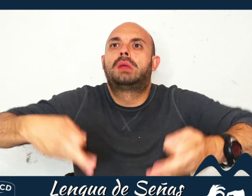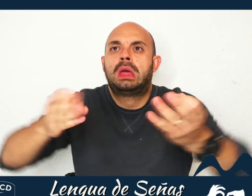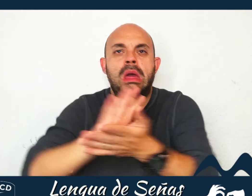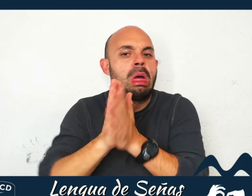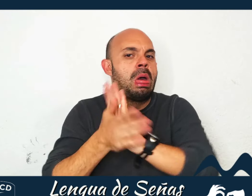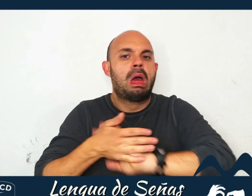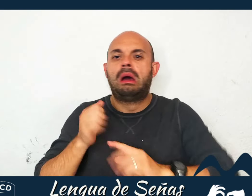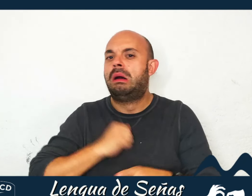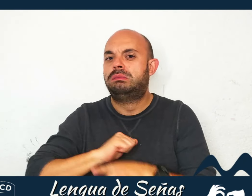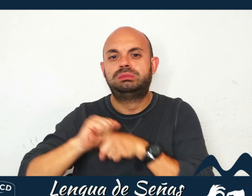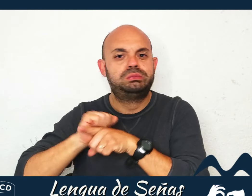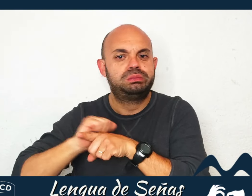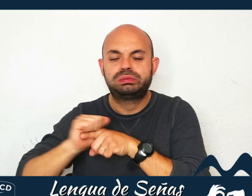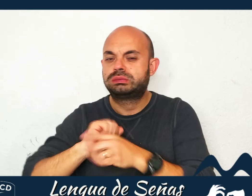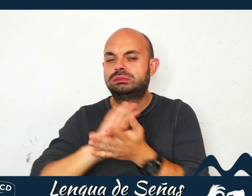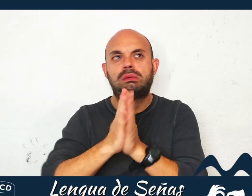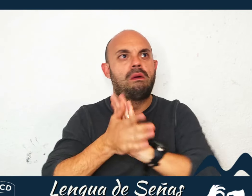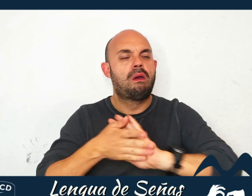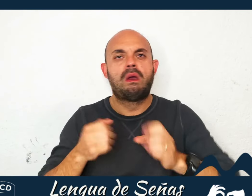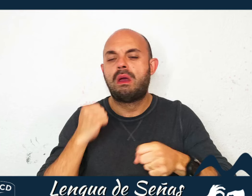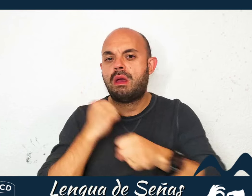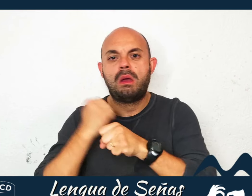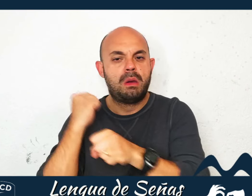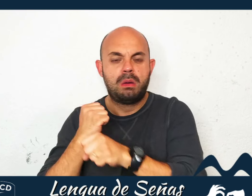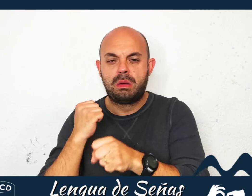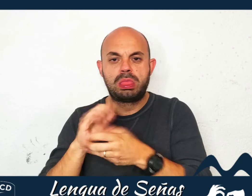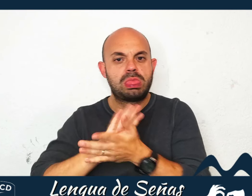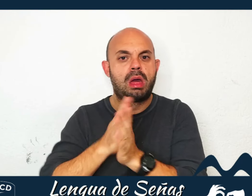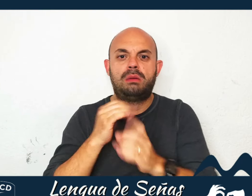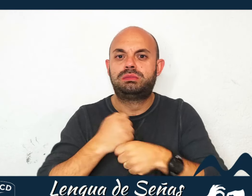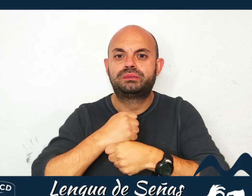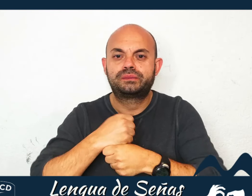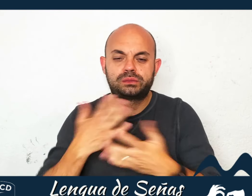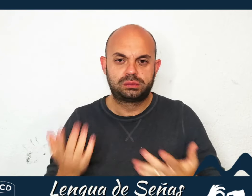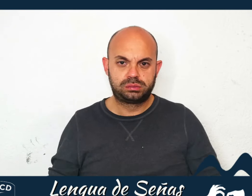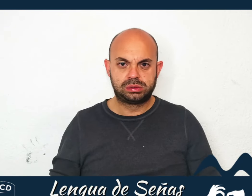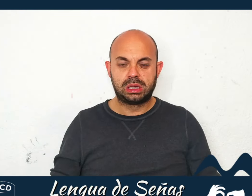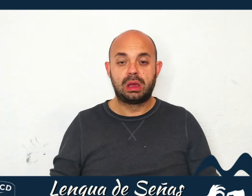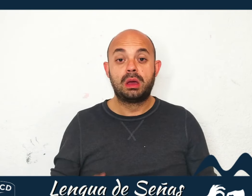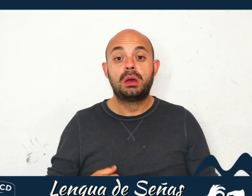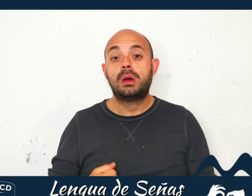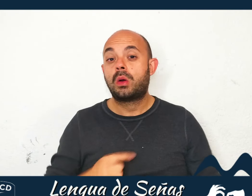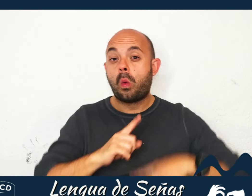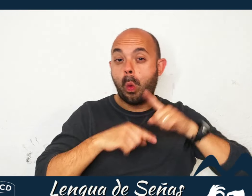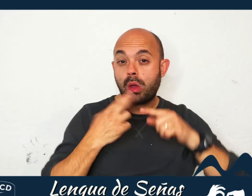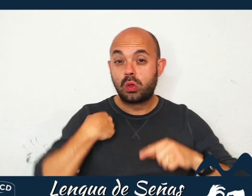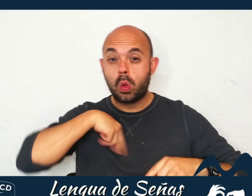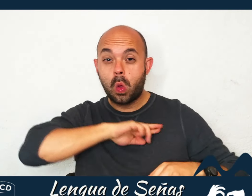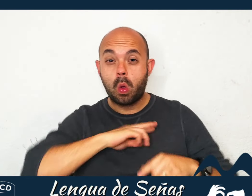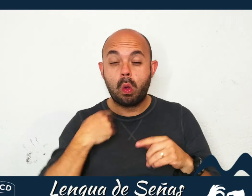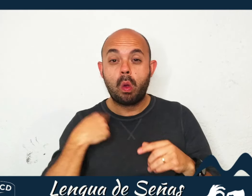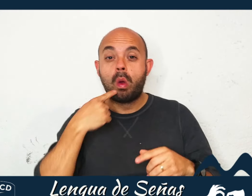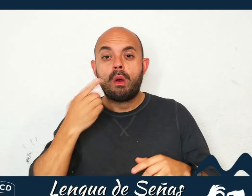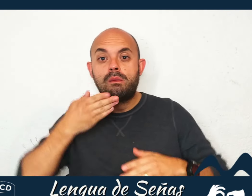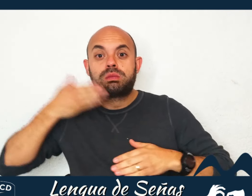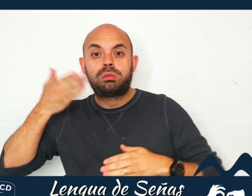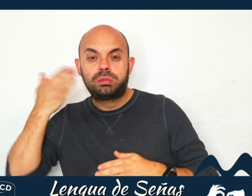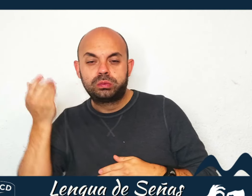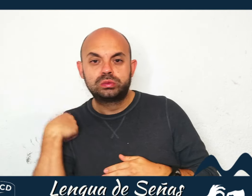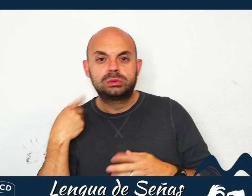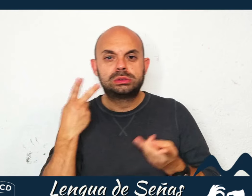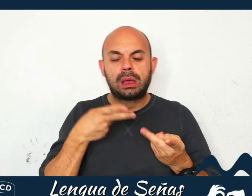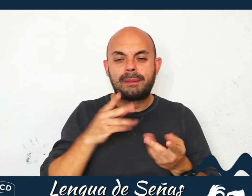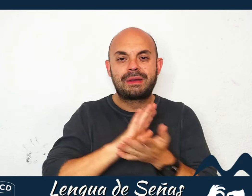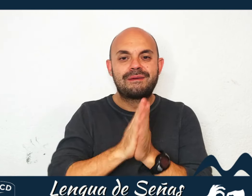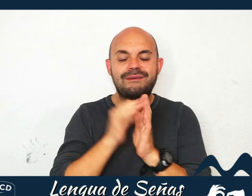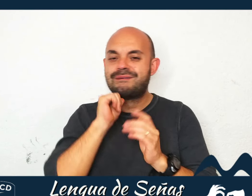hablando y no hacer nada hace que perdamos ese recurso. Otra de las cosas que perdemos cuando estamos hablando es que a veces perdemos